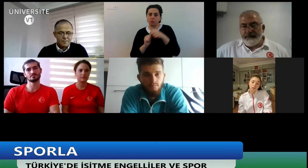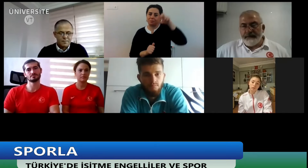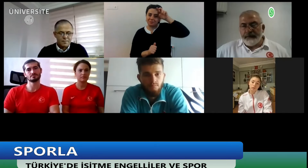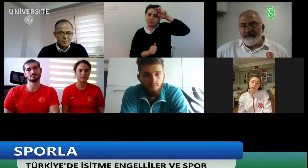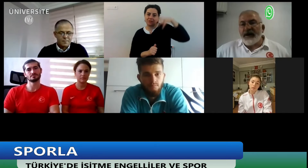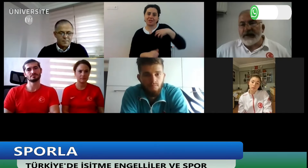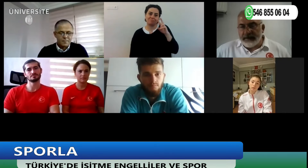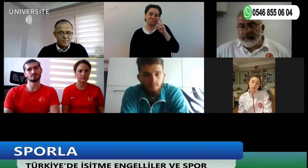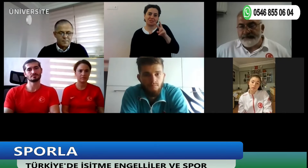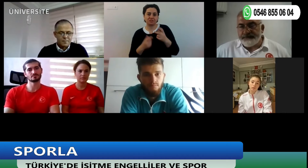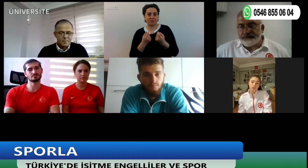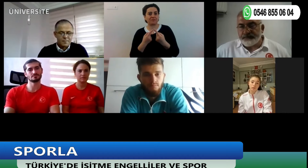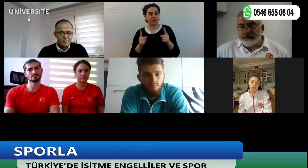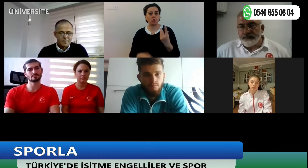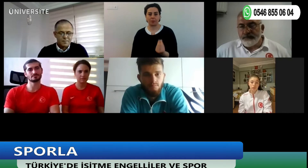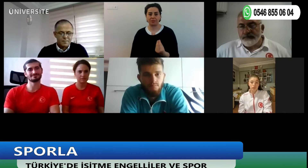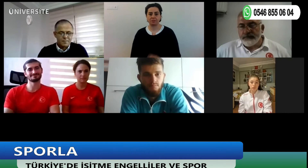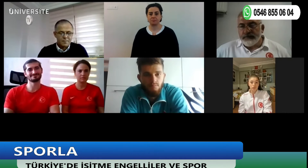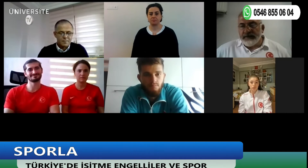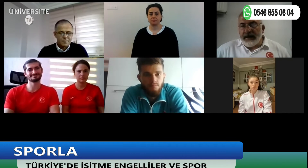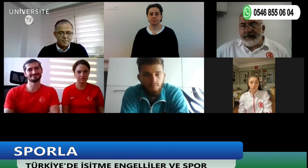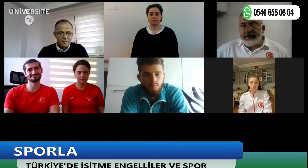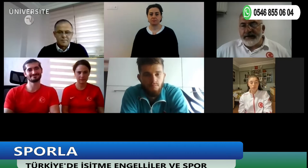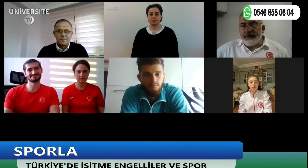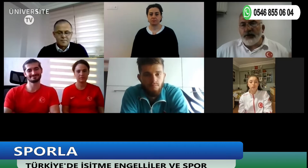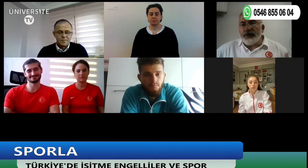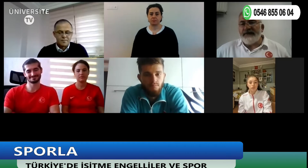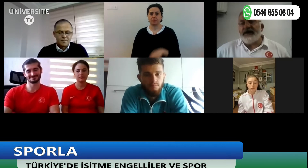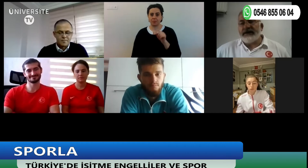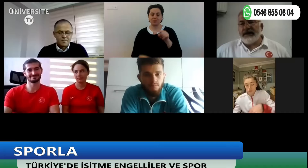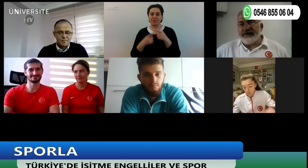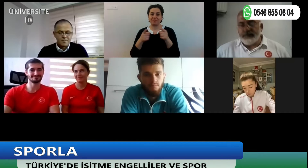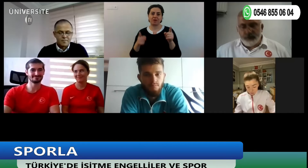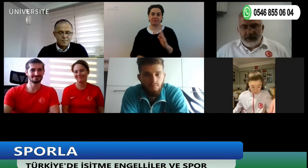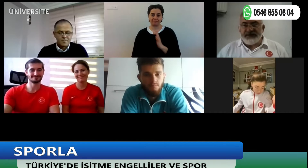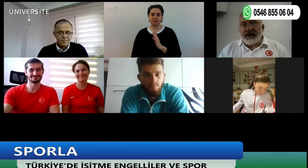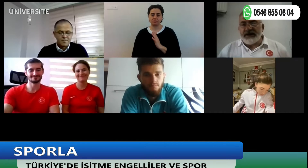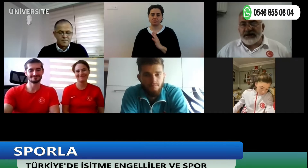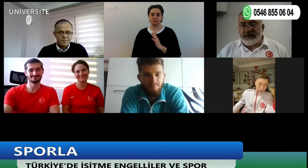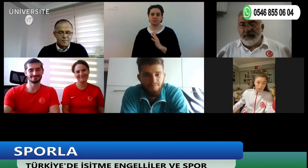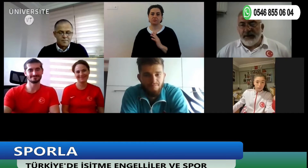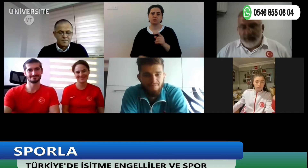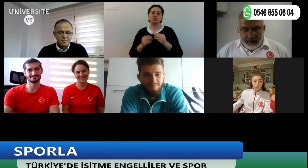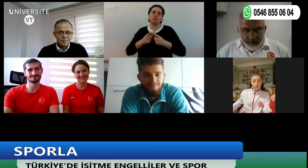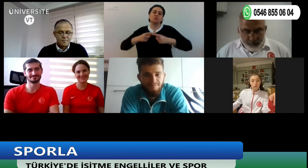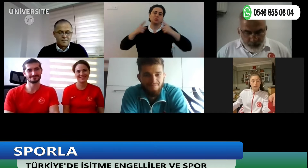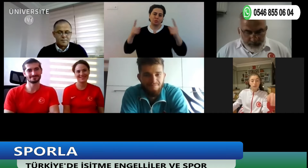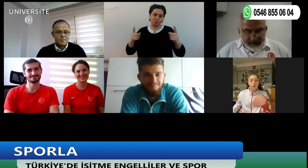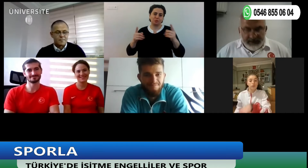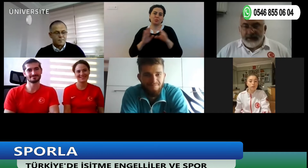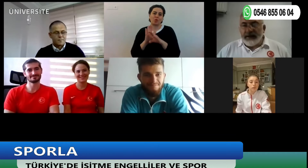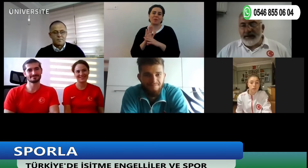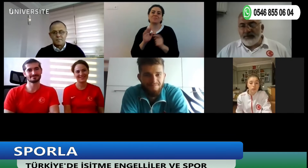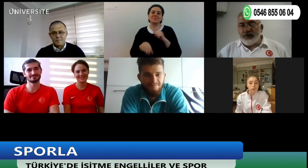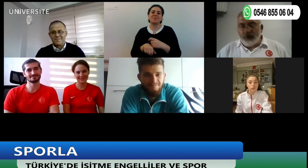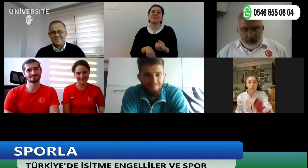açıları farklı. Yani bu yönden farklar var. Burayı şimdi açarsam Program